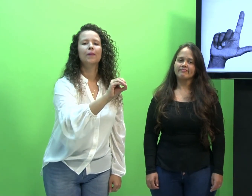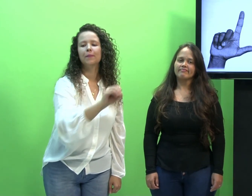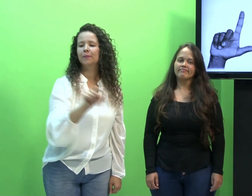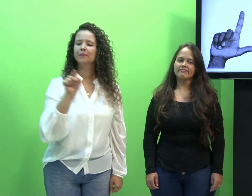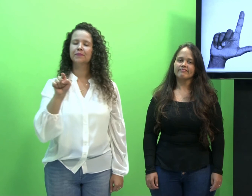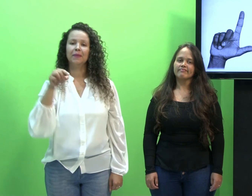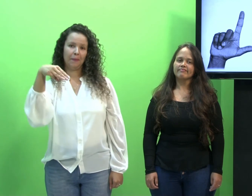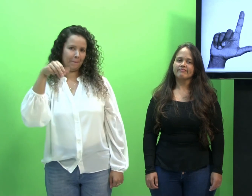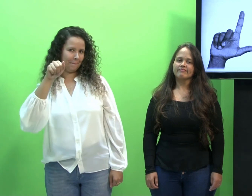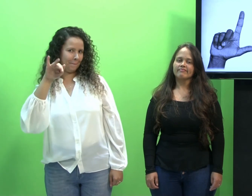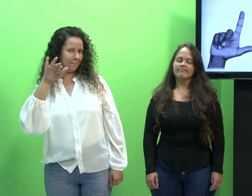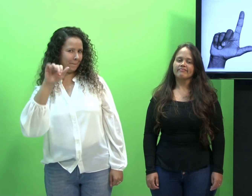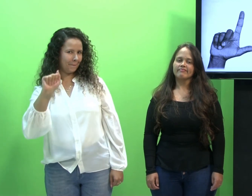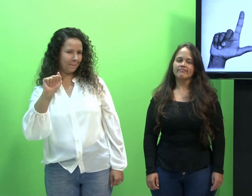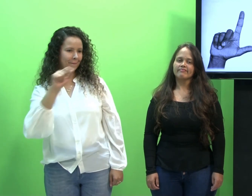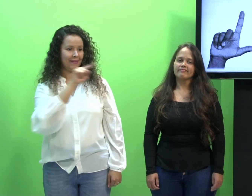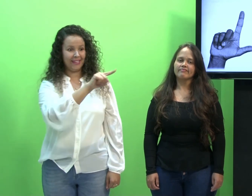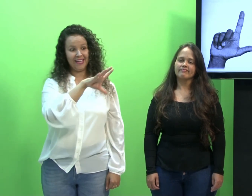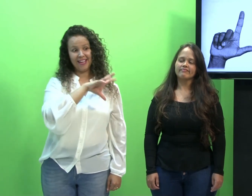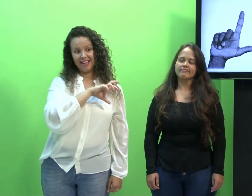Maria, a pessoa amada.